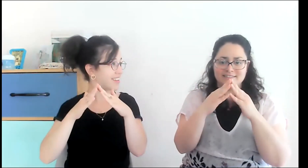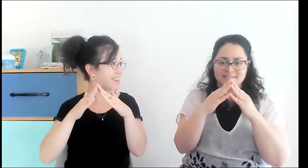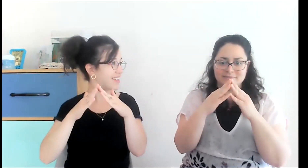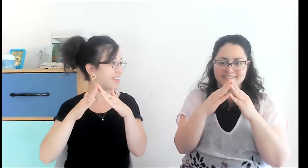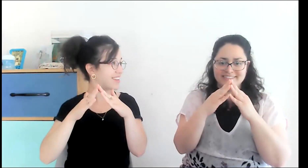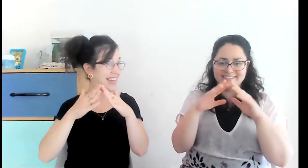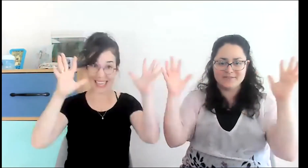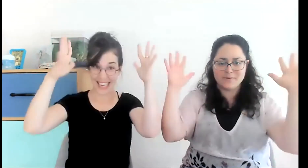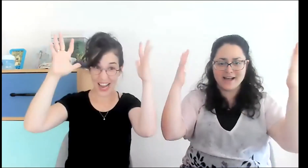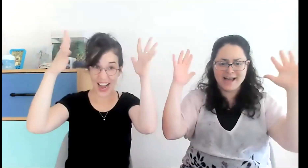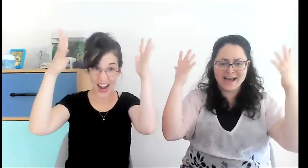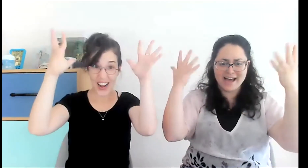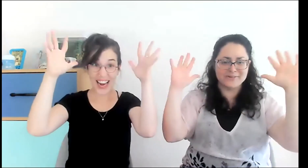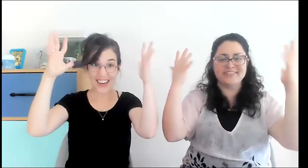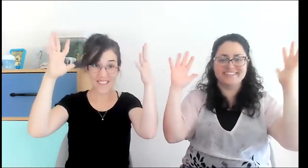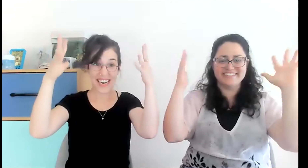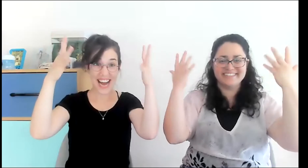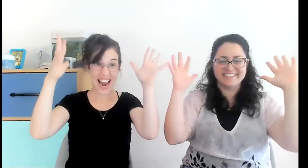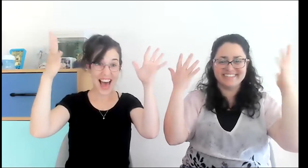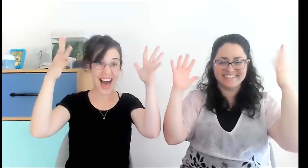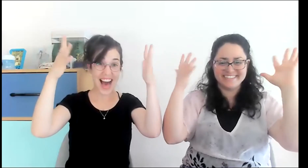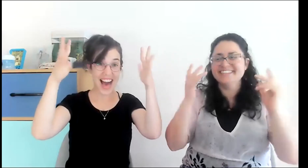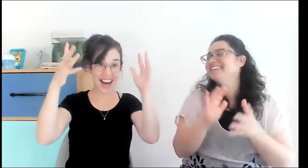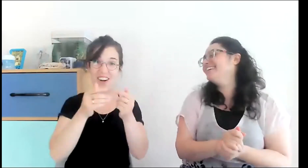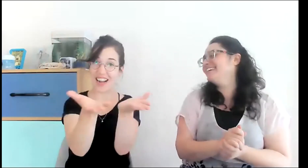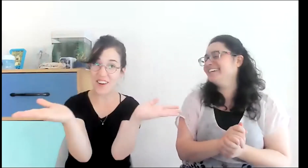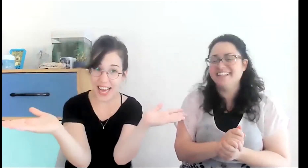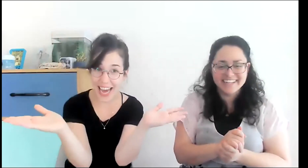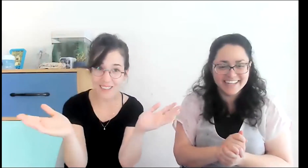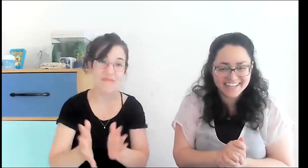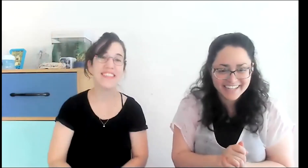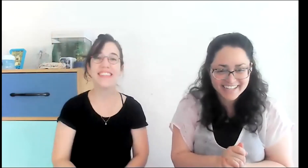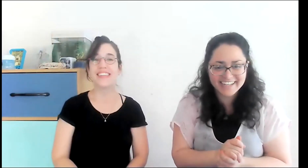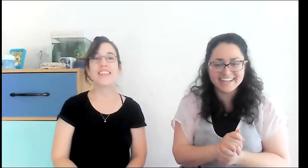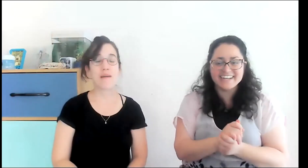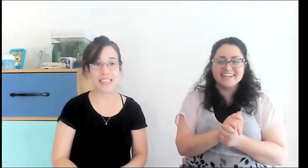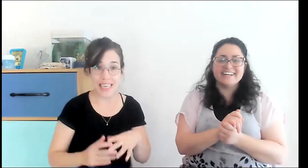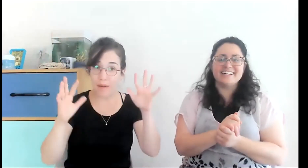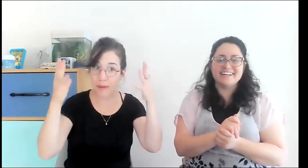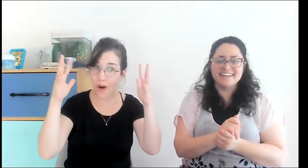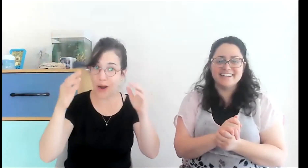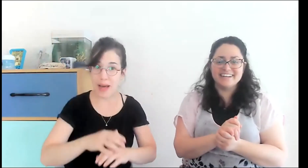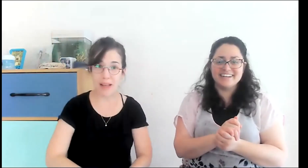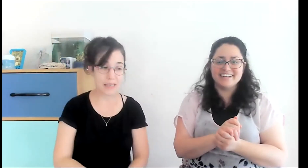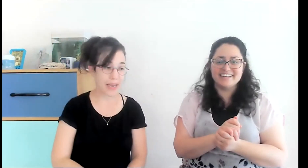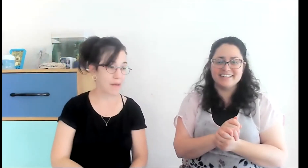המרחקים. וואו! כל הכבוד ליאלה! וכל הכבוד לכם! אתם באמת צריכים גם למחוא כפיים לעצמכם,